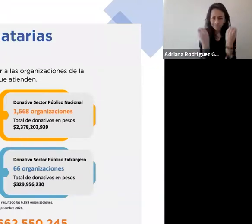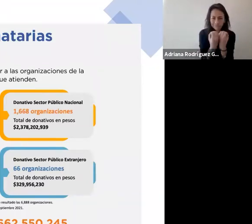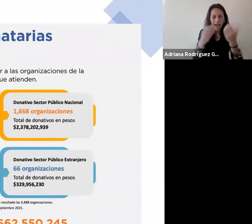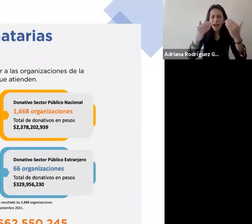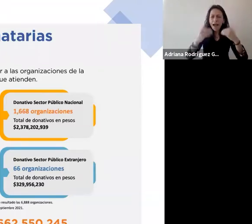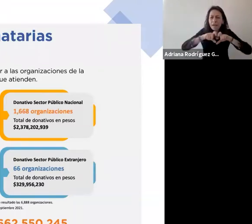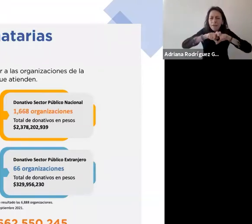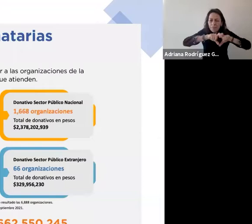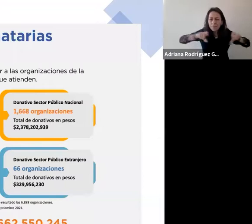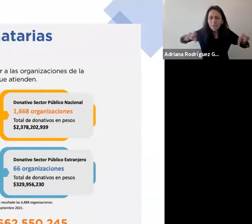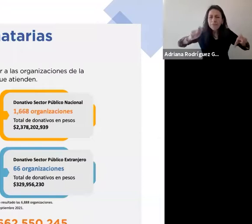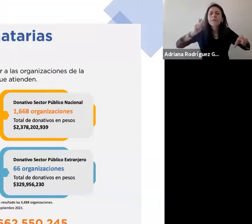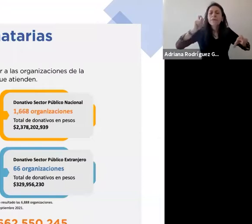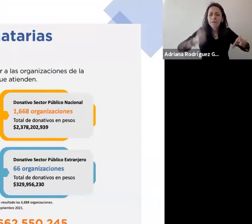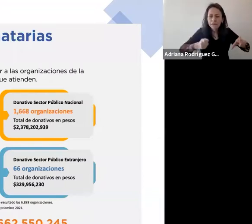de personas